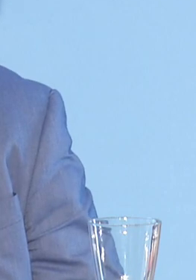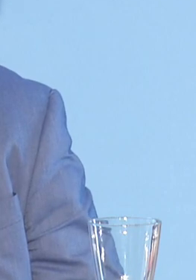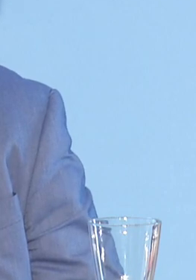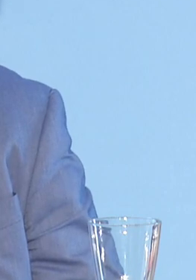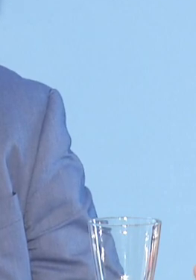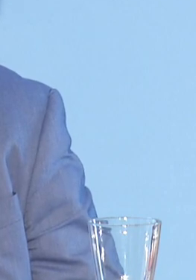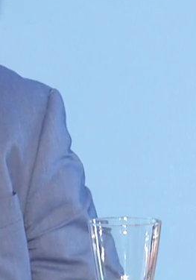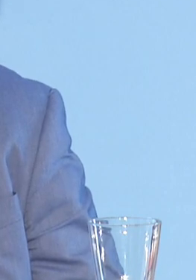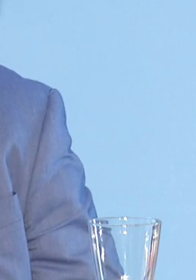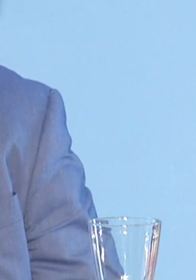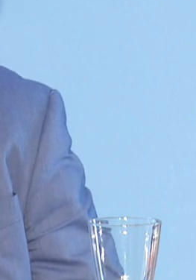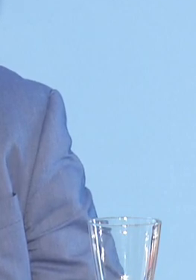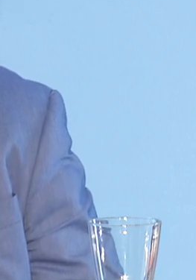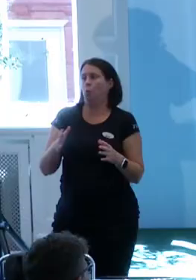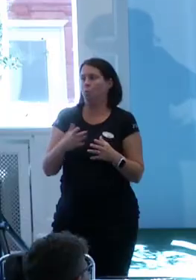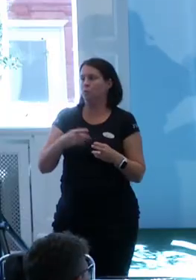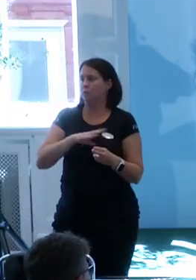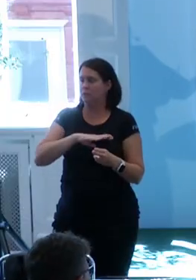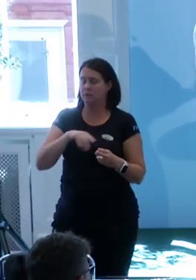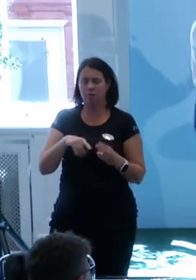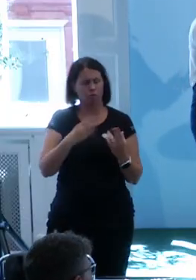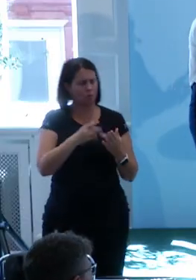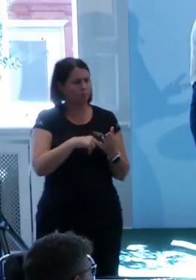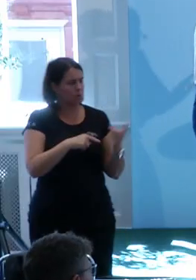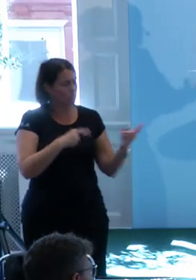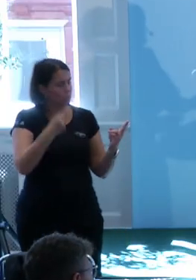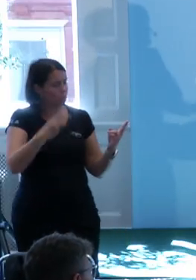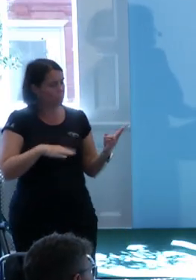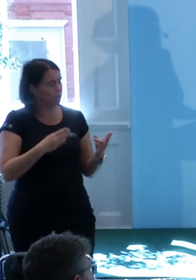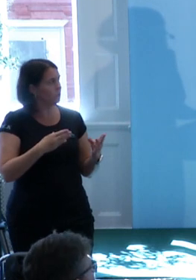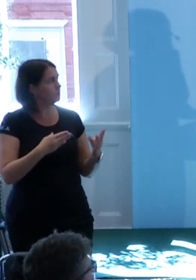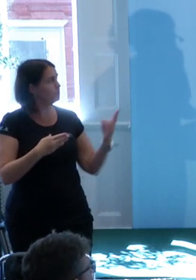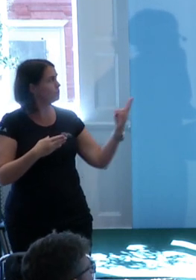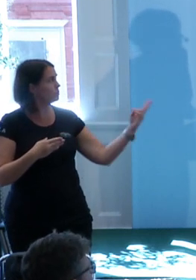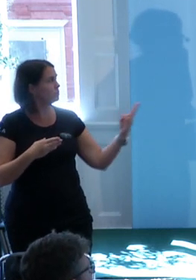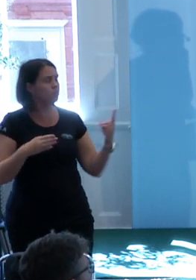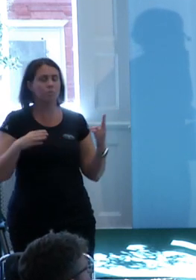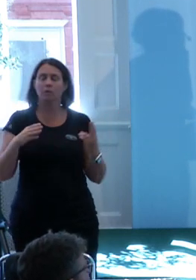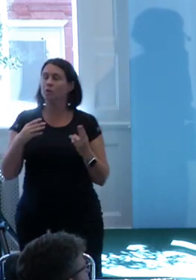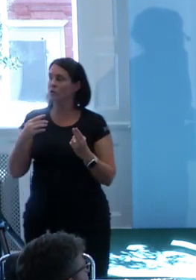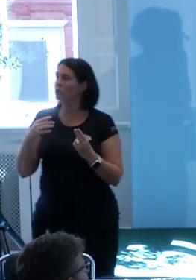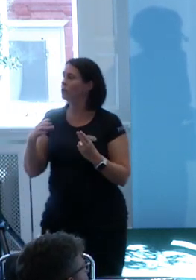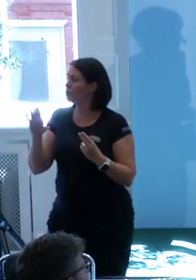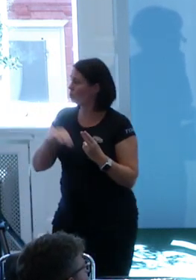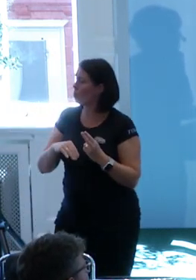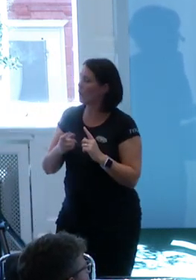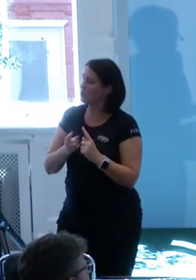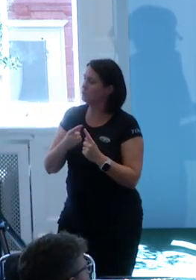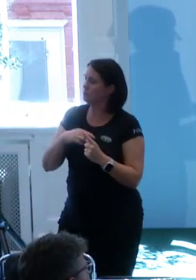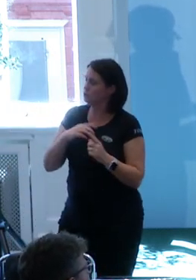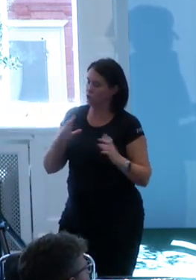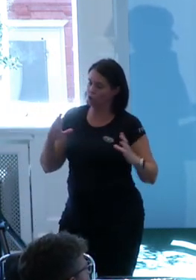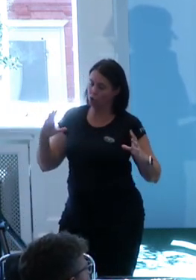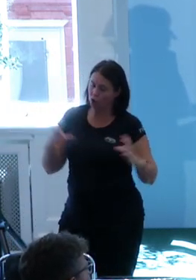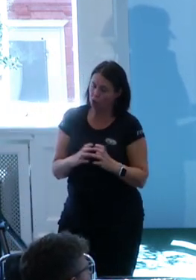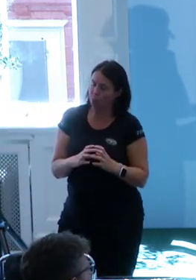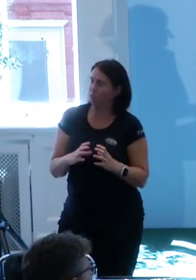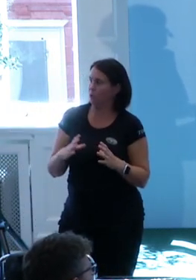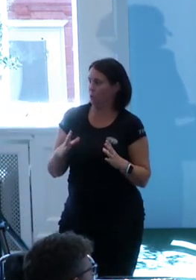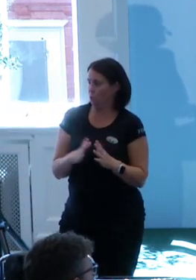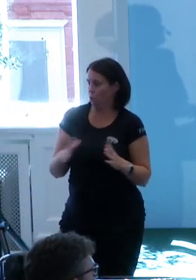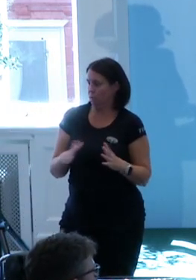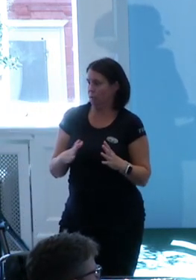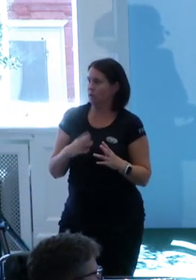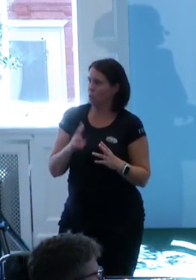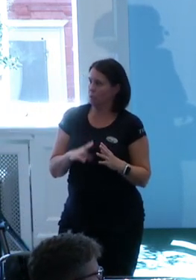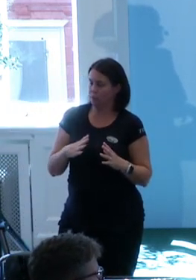i det utrymmet. Men vad menar du då med att det ska ske på bekostnad av bilismen? Och då behöver vi alltså i vissa fall krympa ner utrymmet. Det